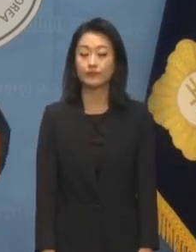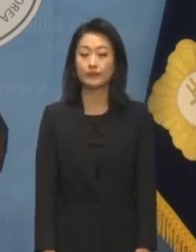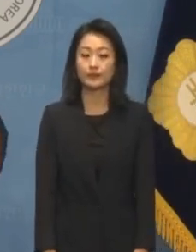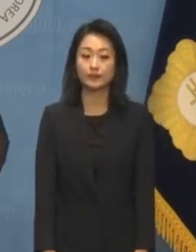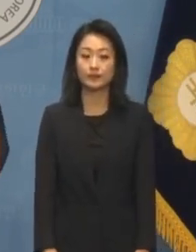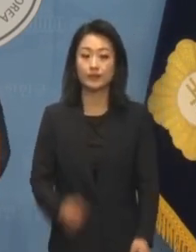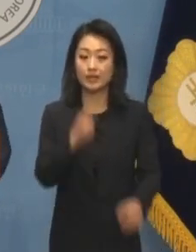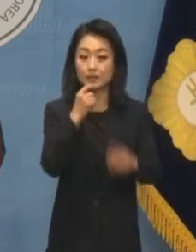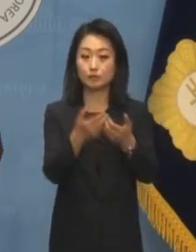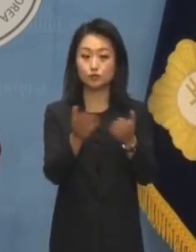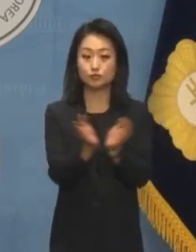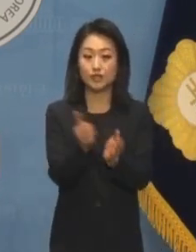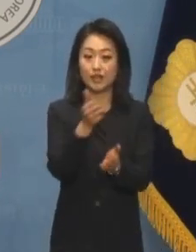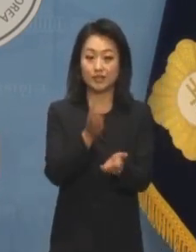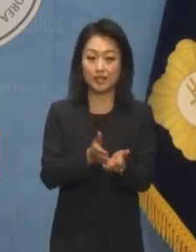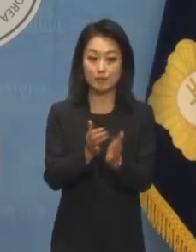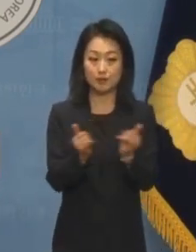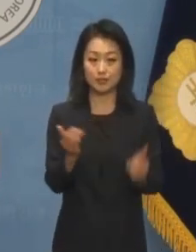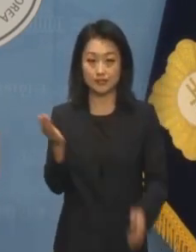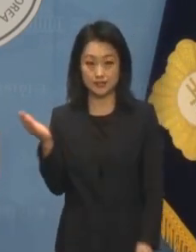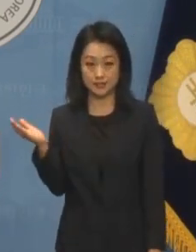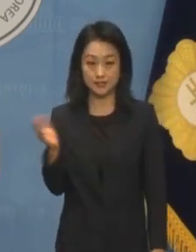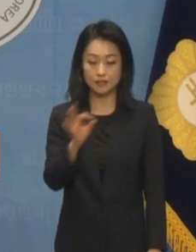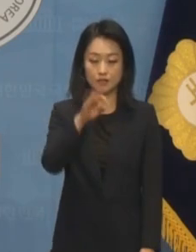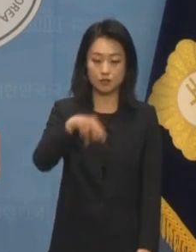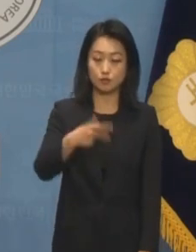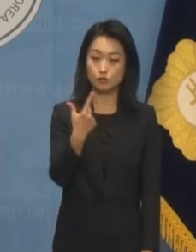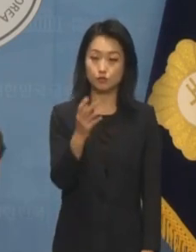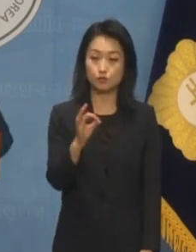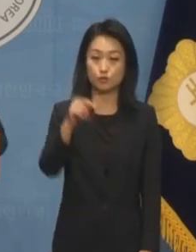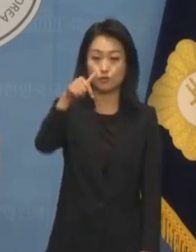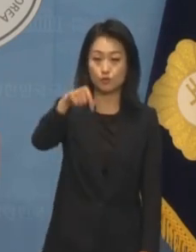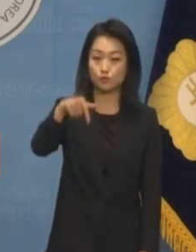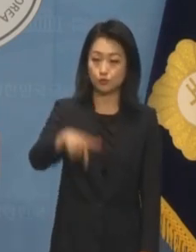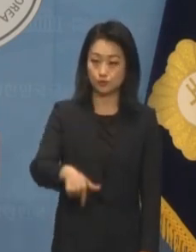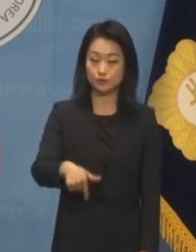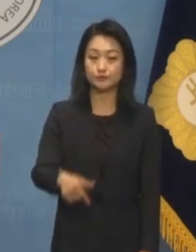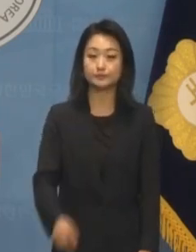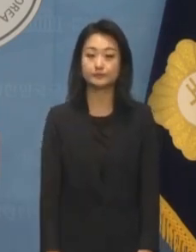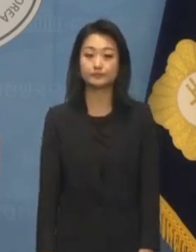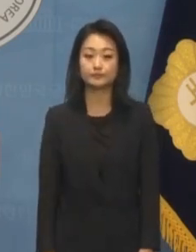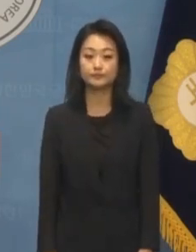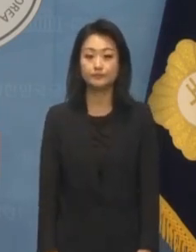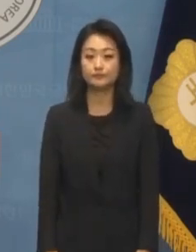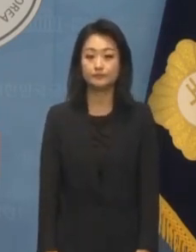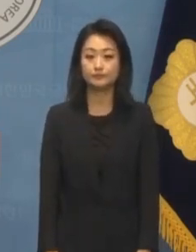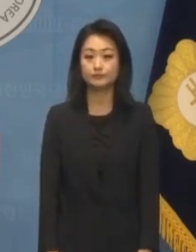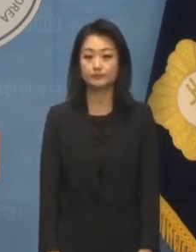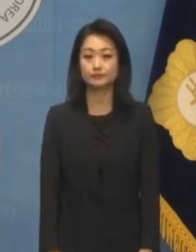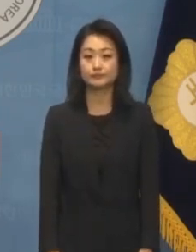예, 더불어민주당 원내대변인 윤종군입니다. 두 건 브리핑을 하도록 하겠습니다.